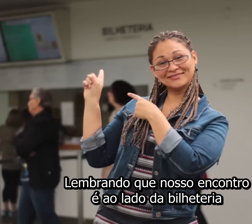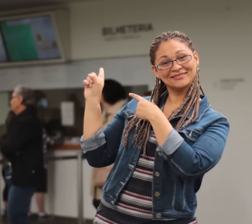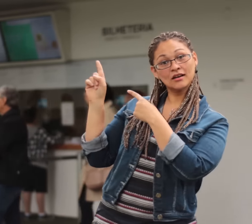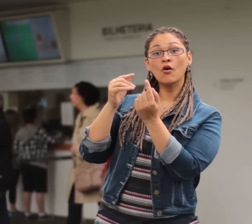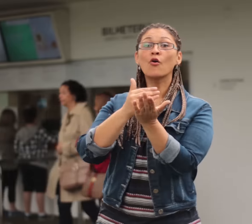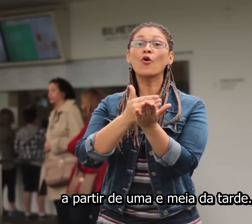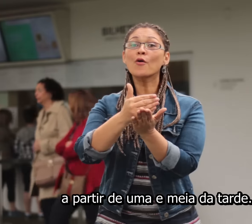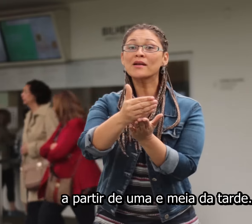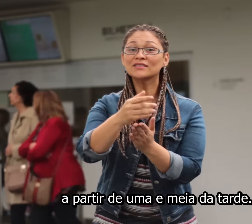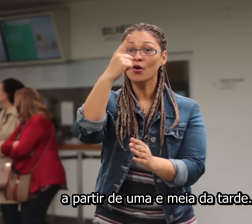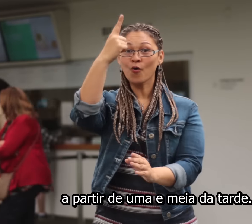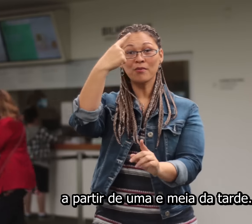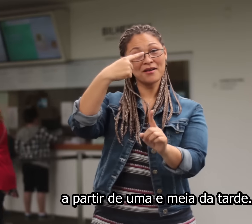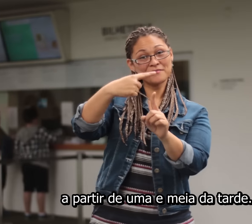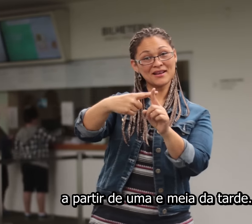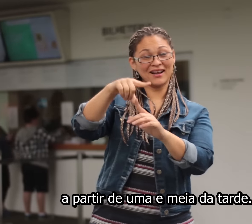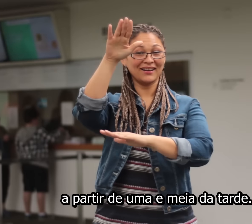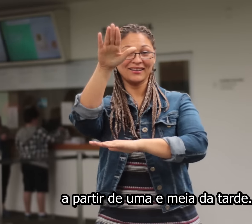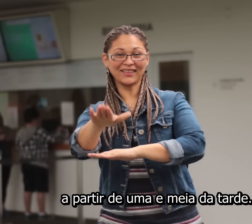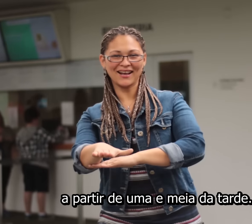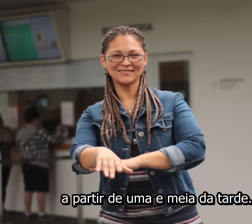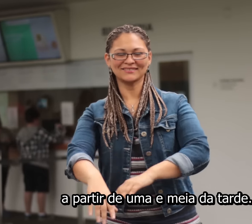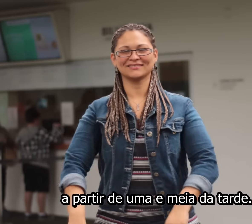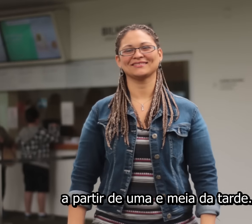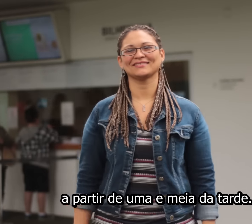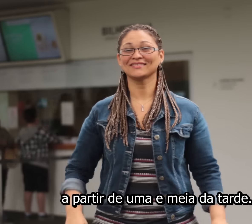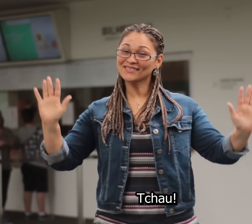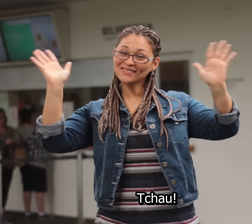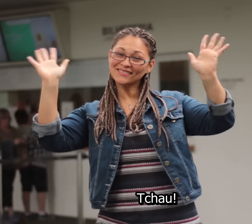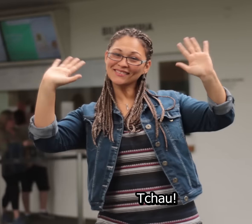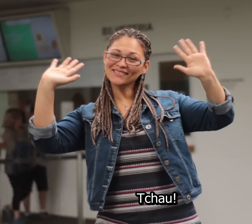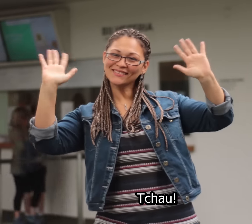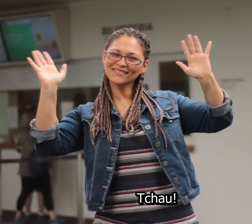a partir da 1:30 da tarde. Tchau!